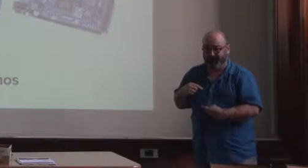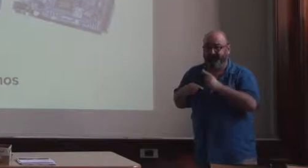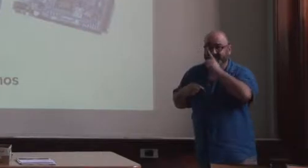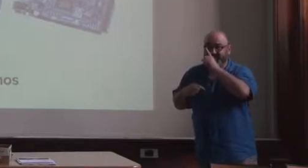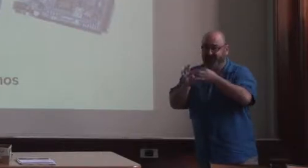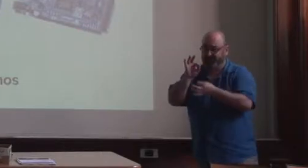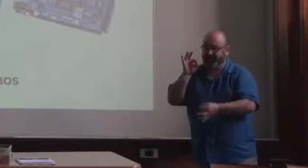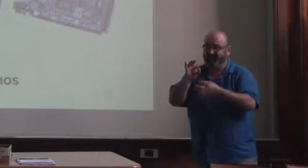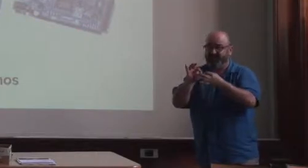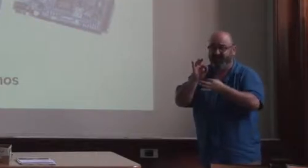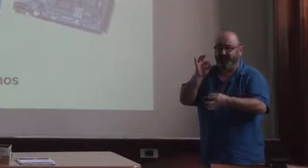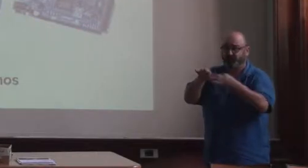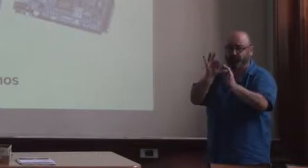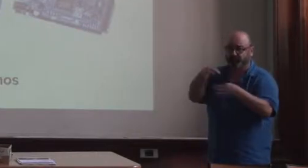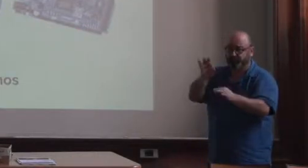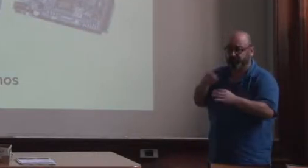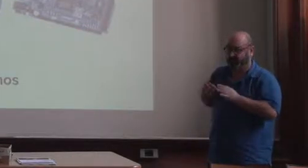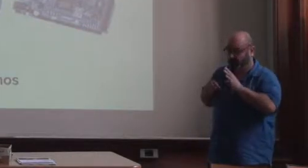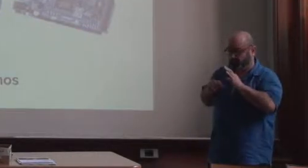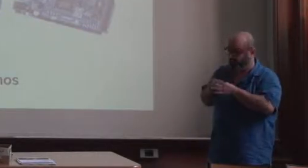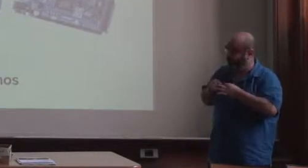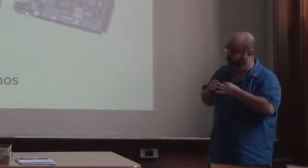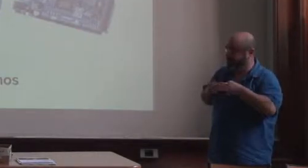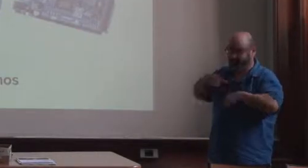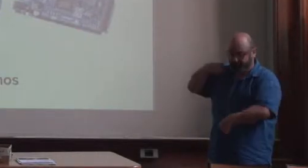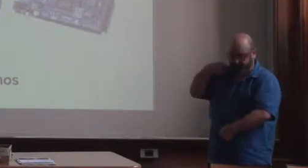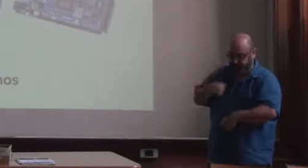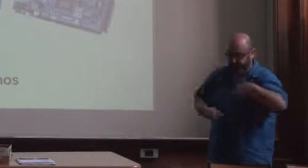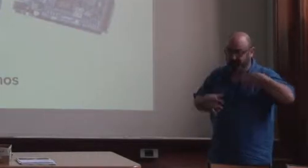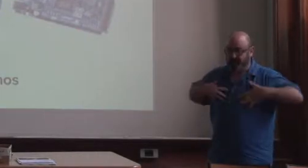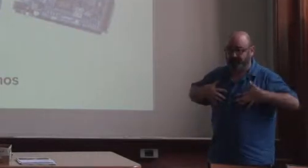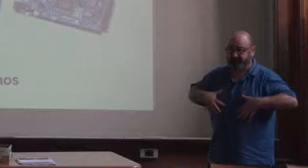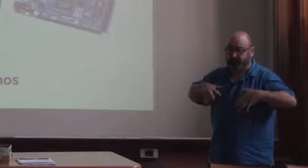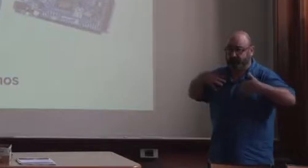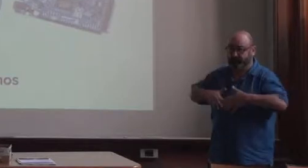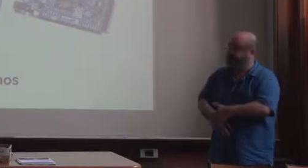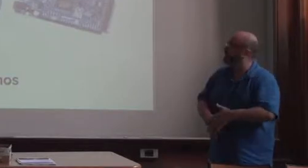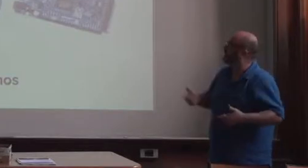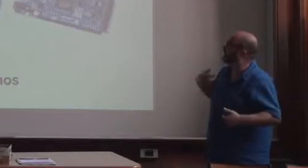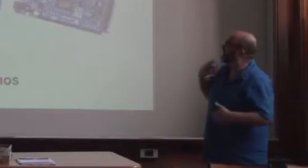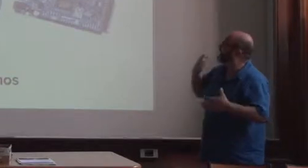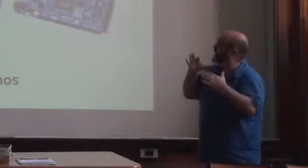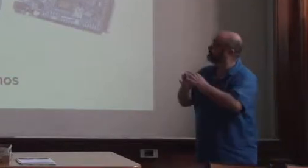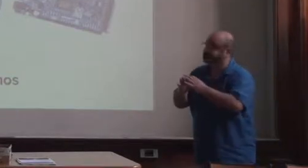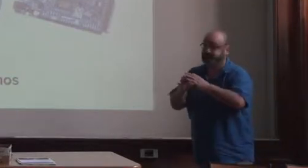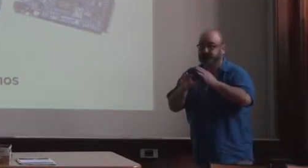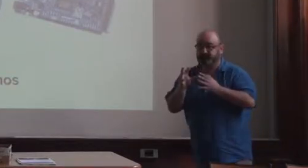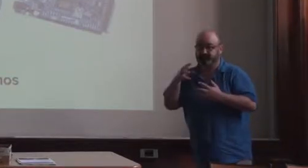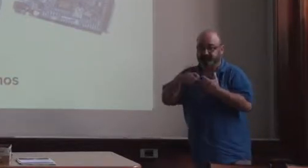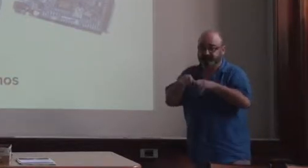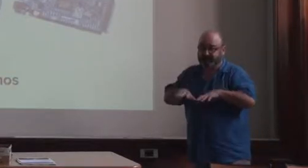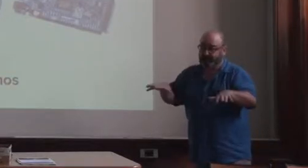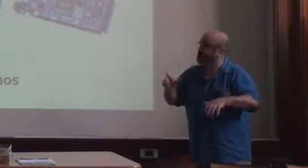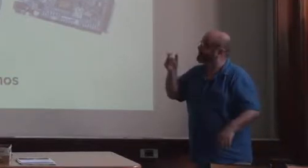fils en conducteur mais souples que vous pouvez mettre vraiment coudre dans le tissu et attacher à ce type de